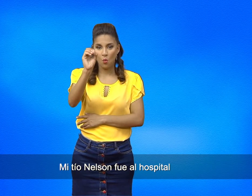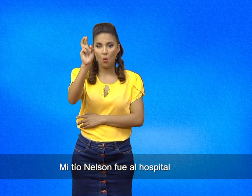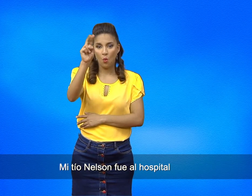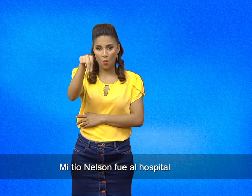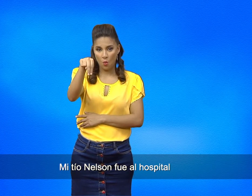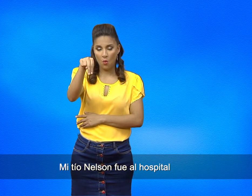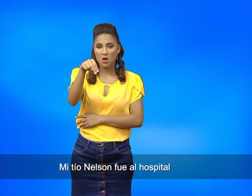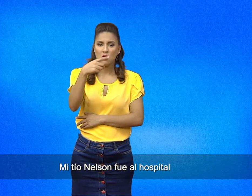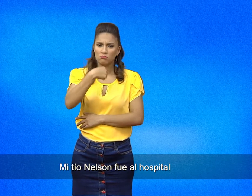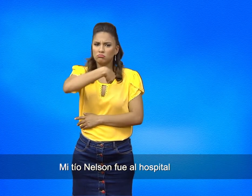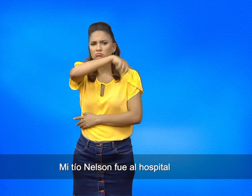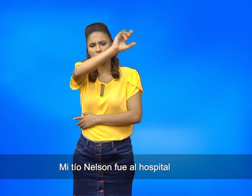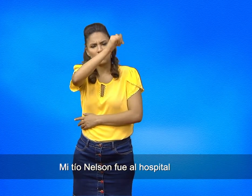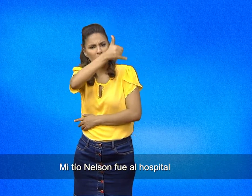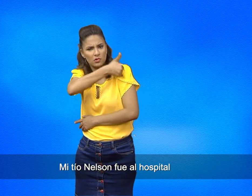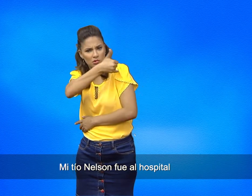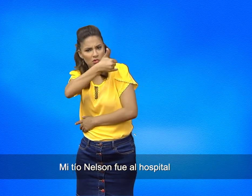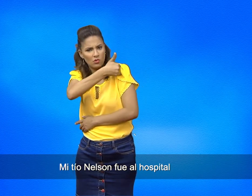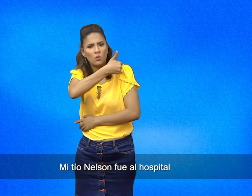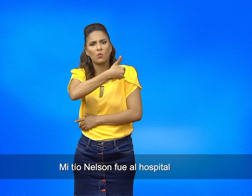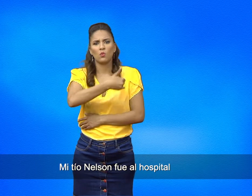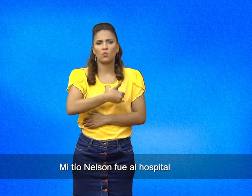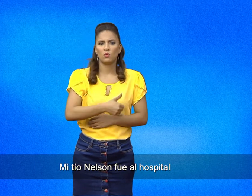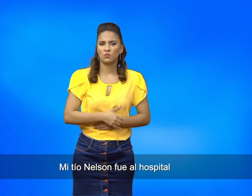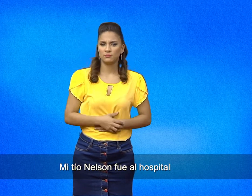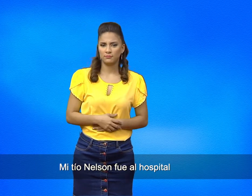nelson fue al hospital